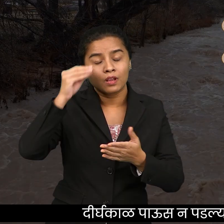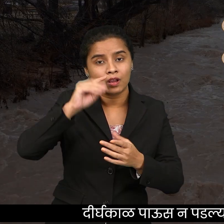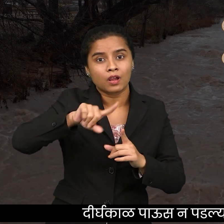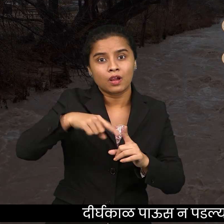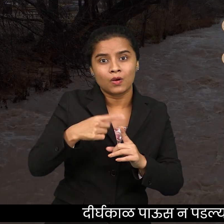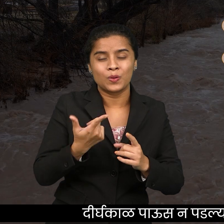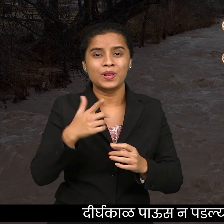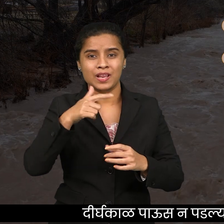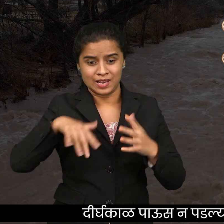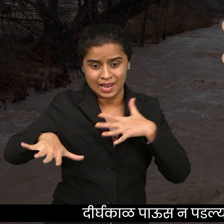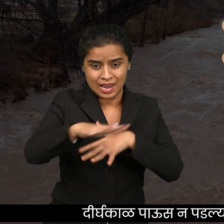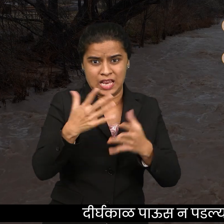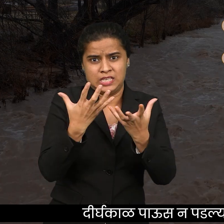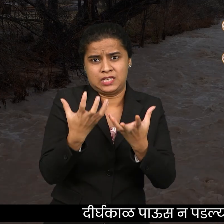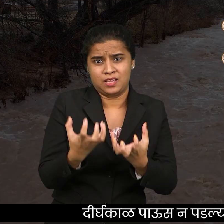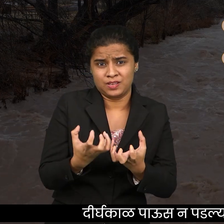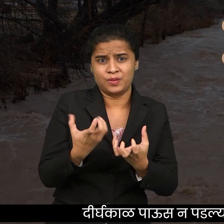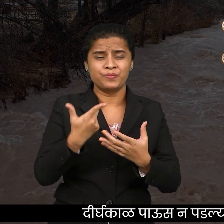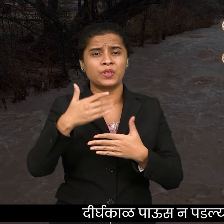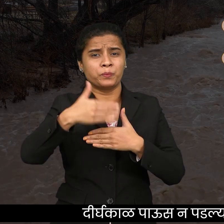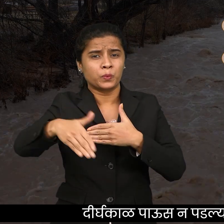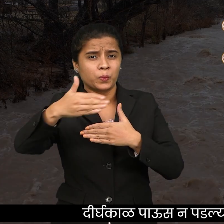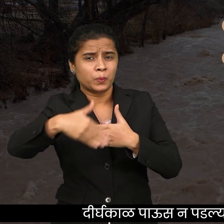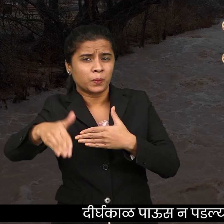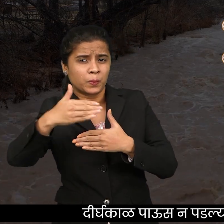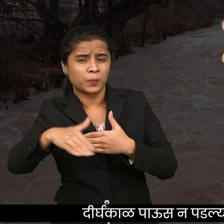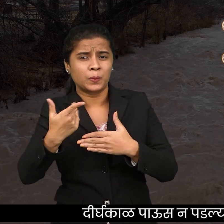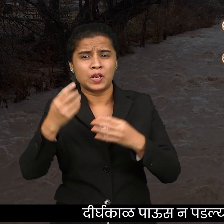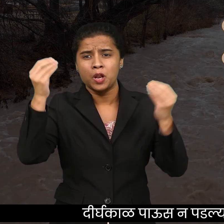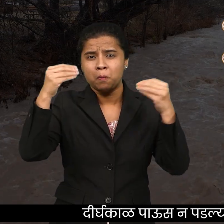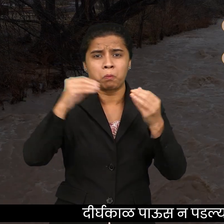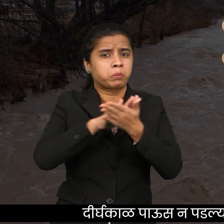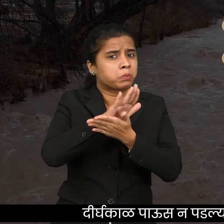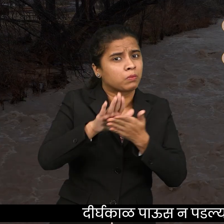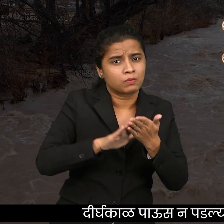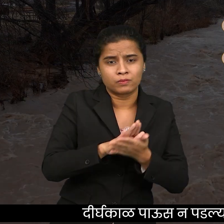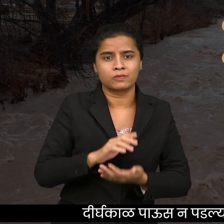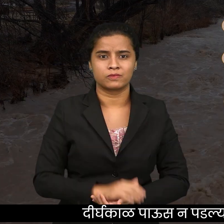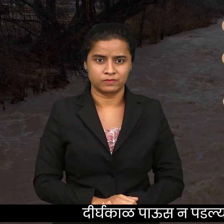दीर्घकाळ पाऊस न पडल्याने दुष्काळ कसा होतो हे समजून घ्या.